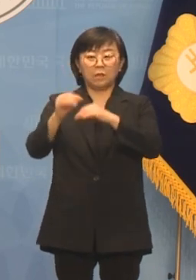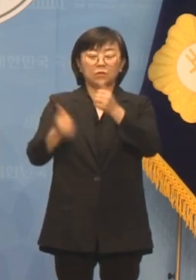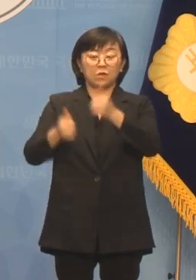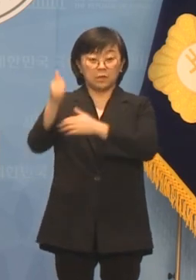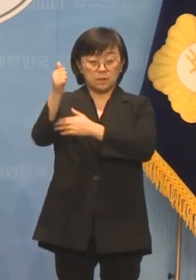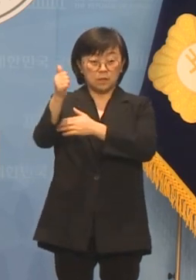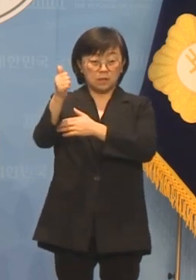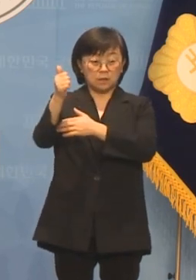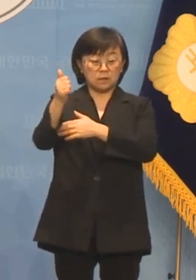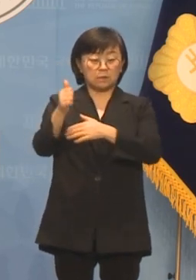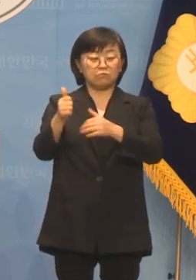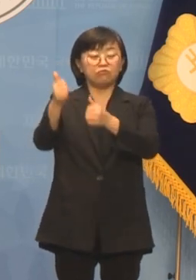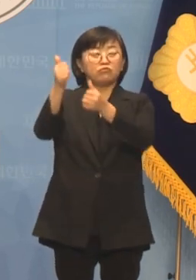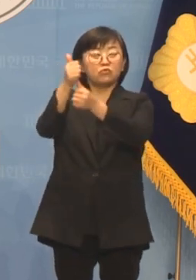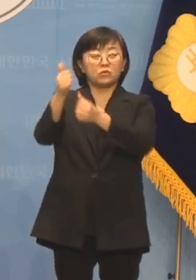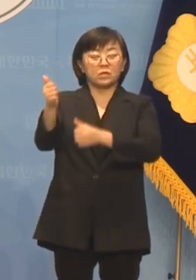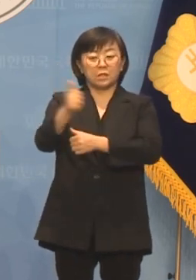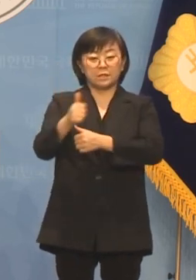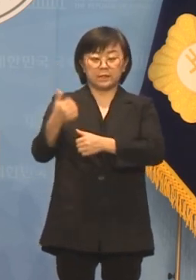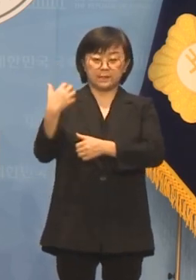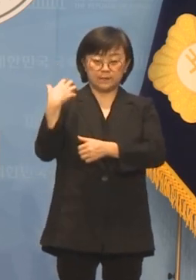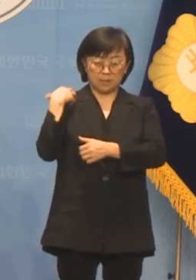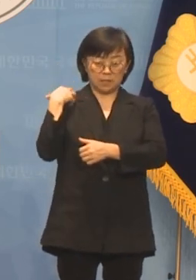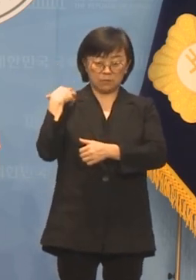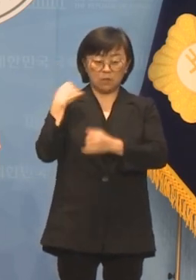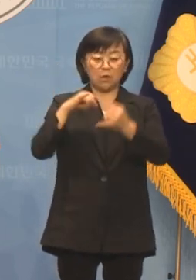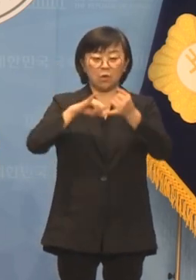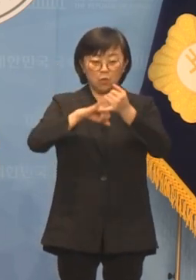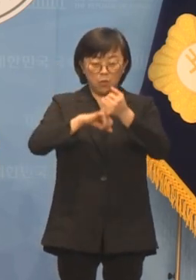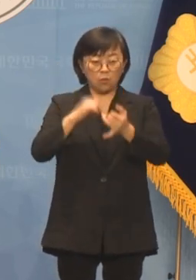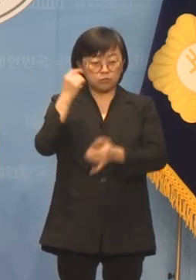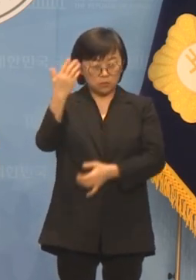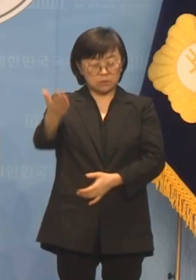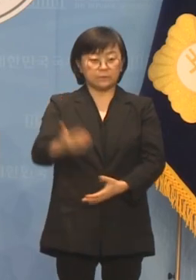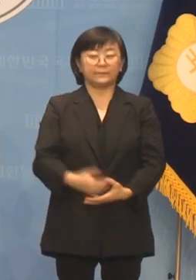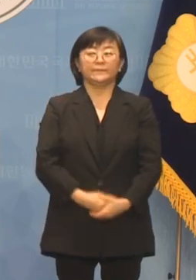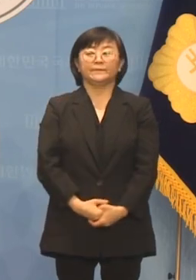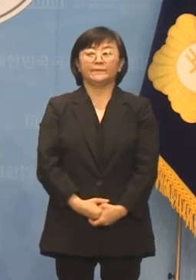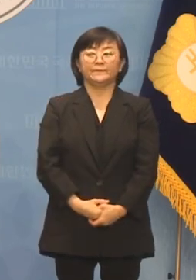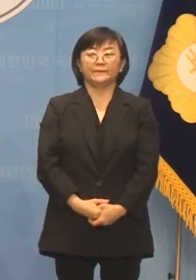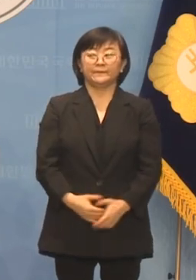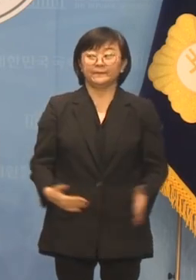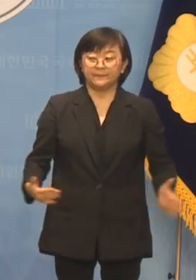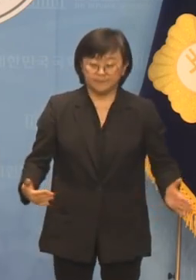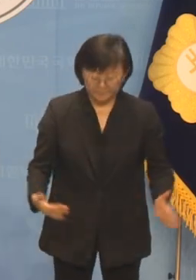위원장과 이상인 부위원장의 책임을 반드시 묻겠습니다.